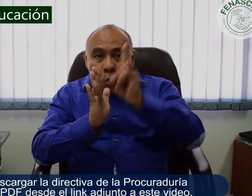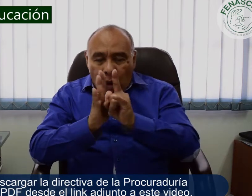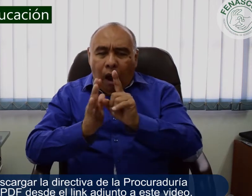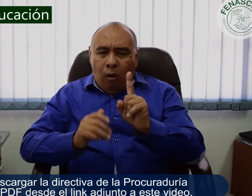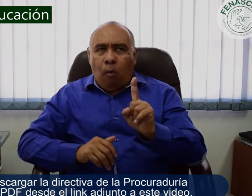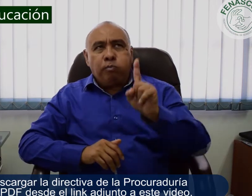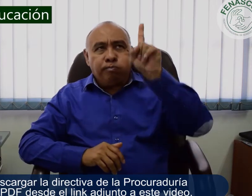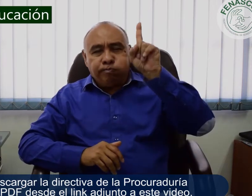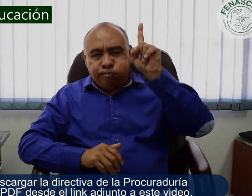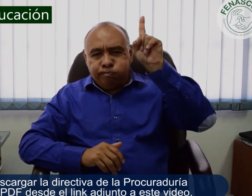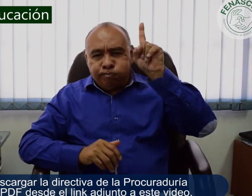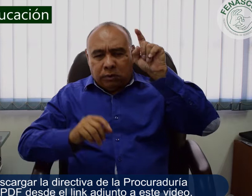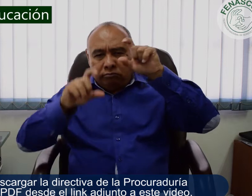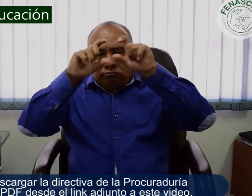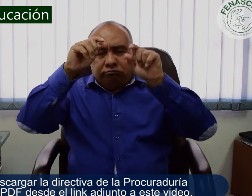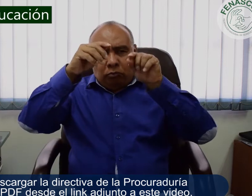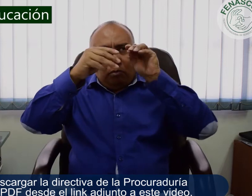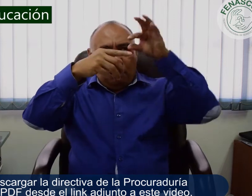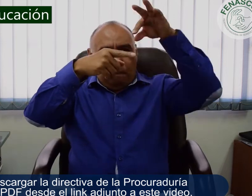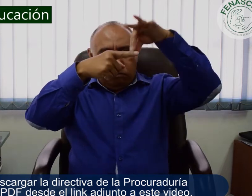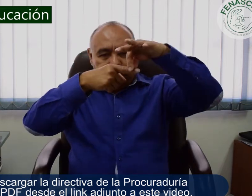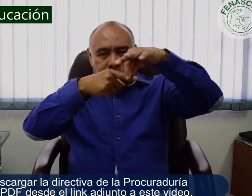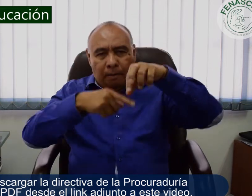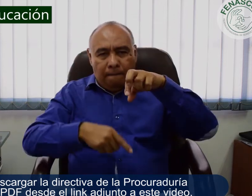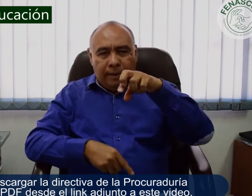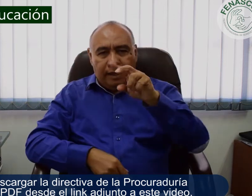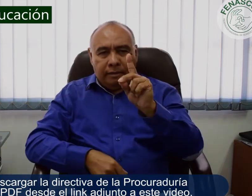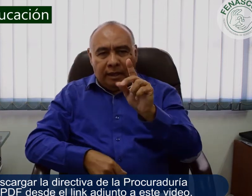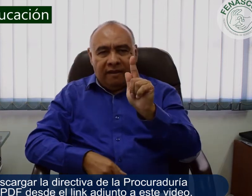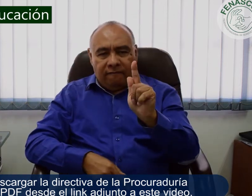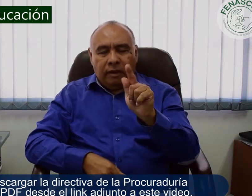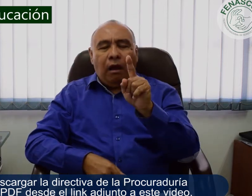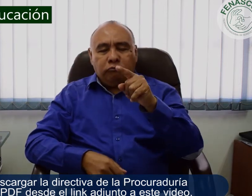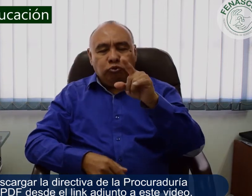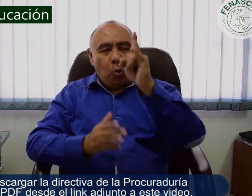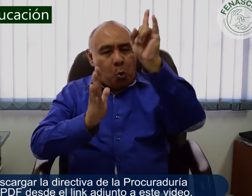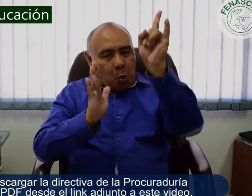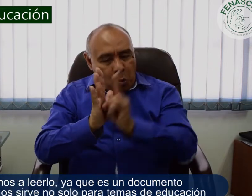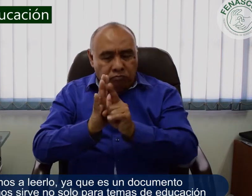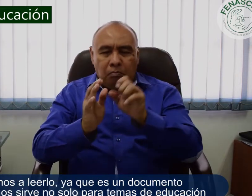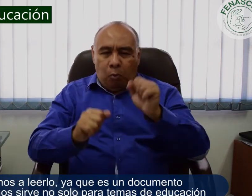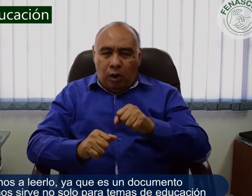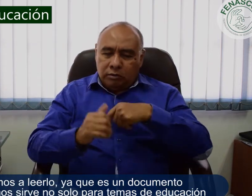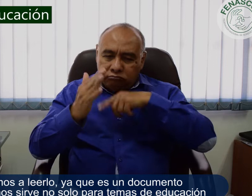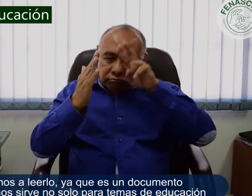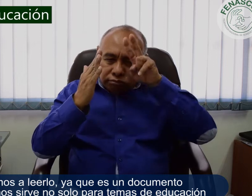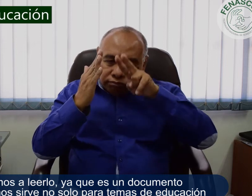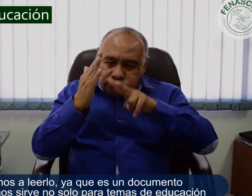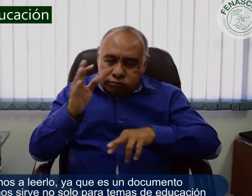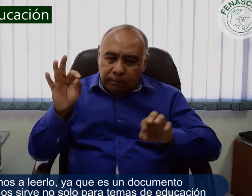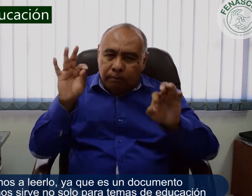en formato PDF desde el link adjunto a este video. Los invitamos a leerlo, ya que es un